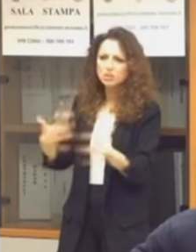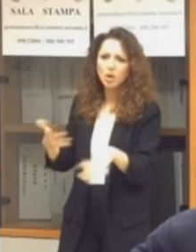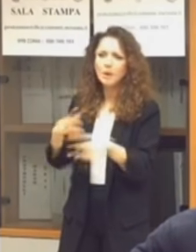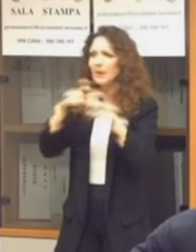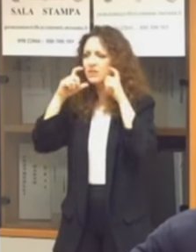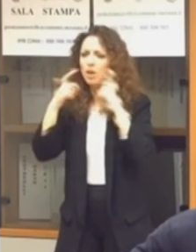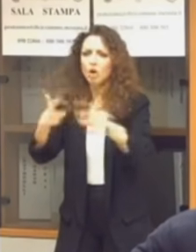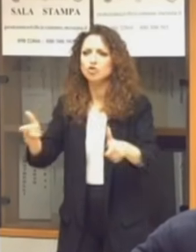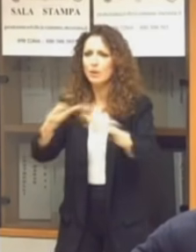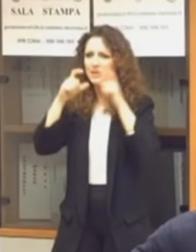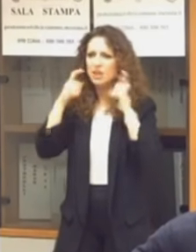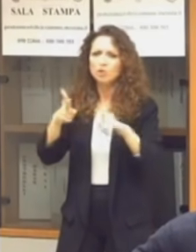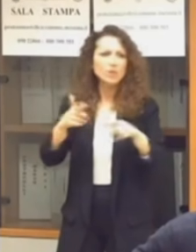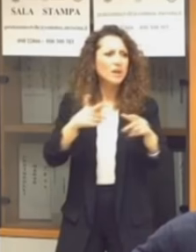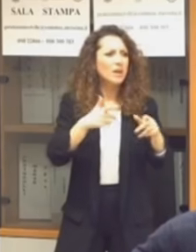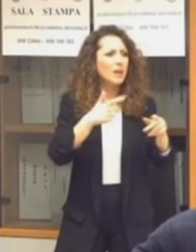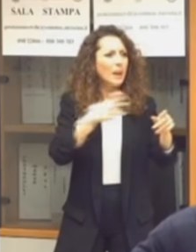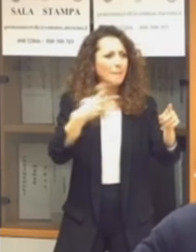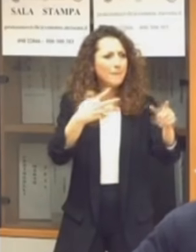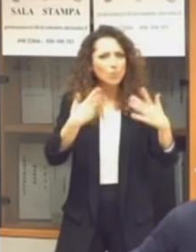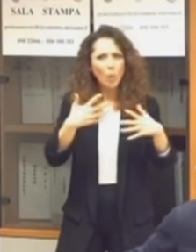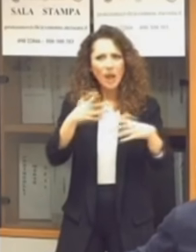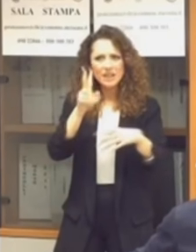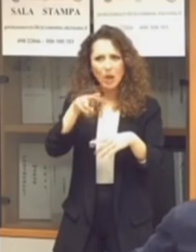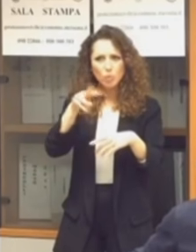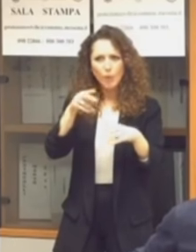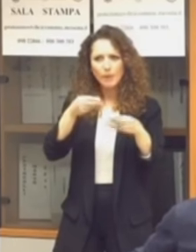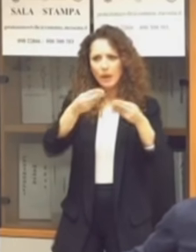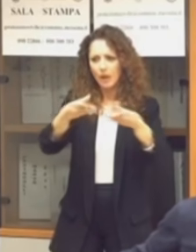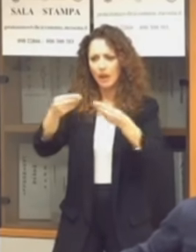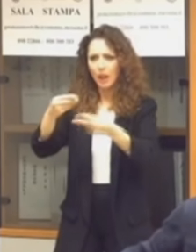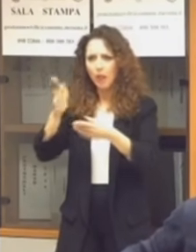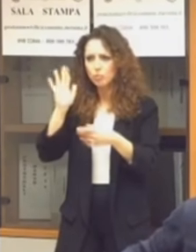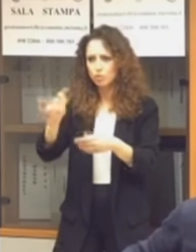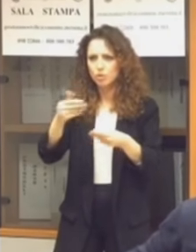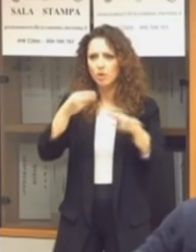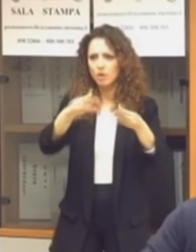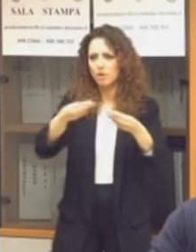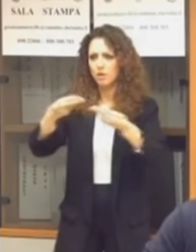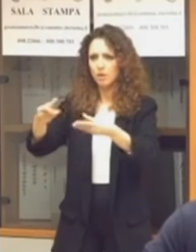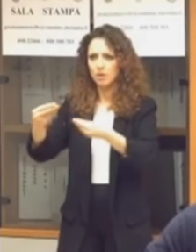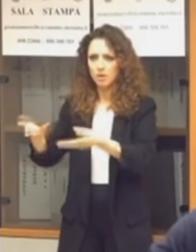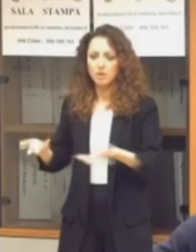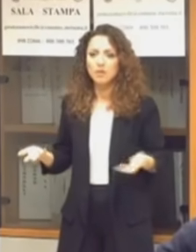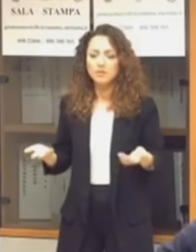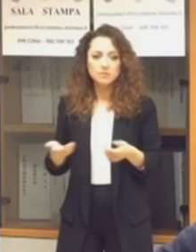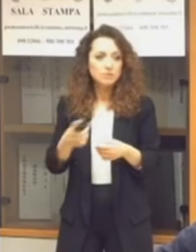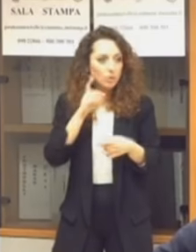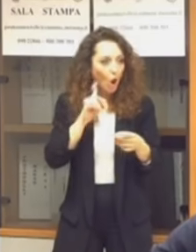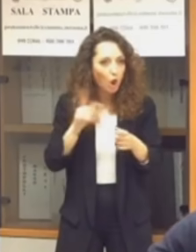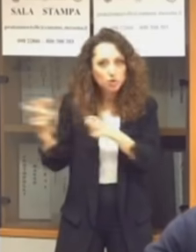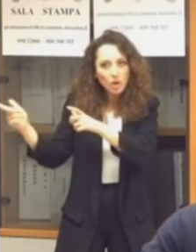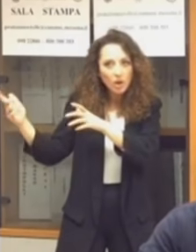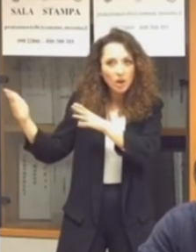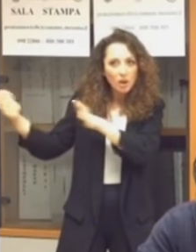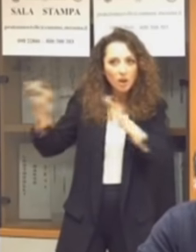ne abbiamo credo distribuito immediatamente 2000 giorni, per quello che abbiamo potuto fare, perché vi voglio dire che ancora non so, sono arrivate le mascherine